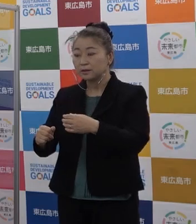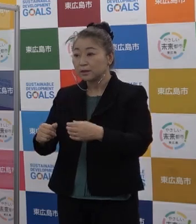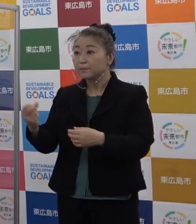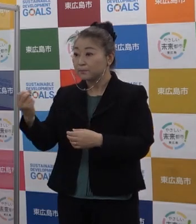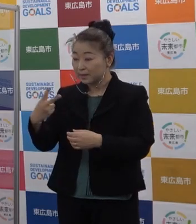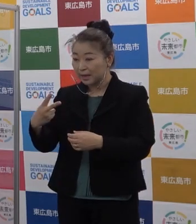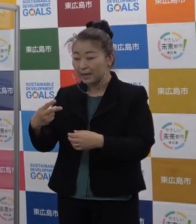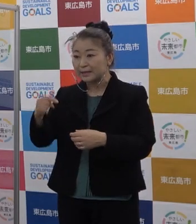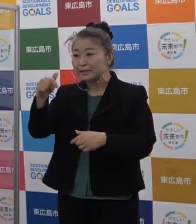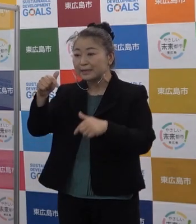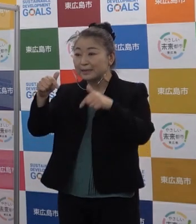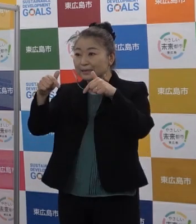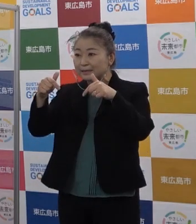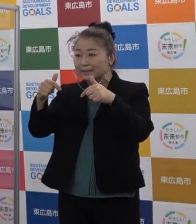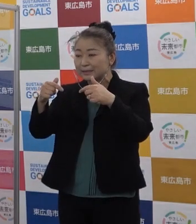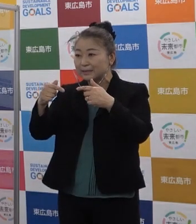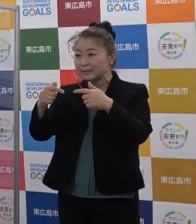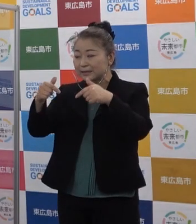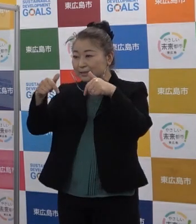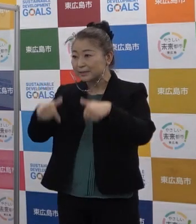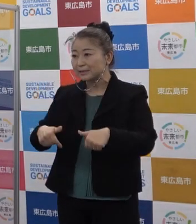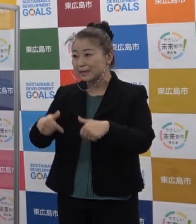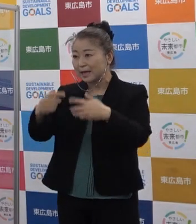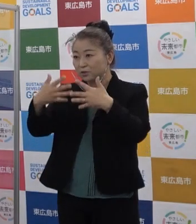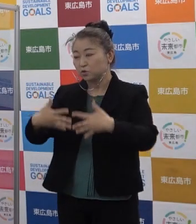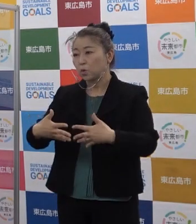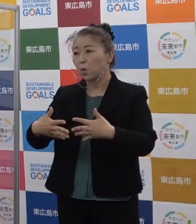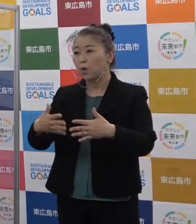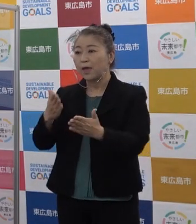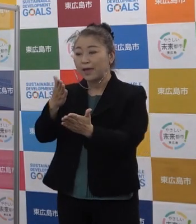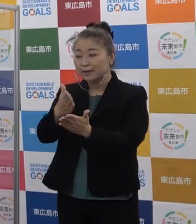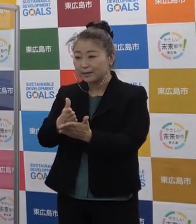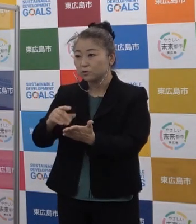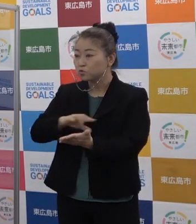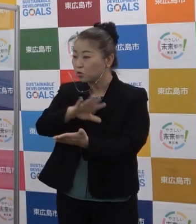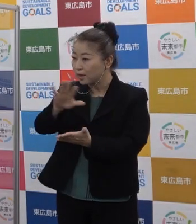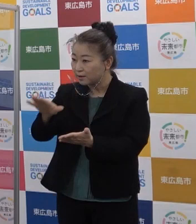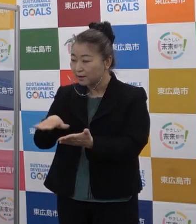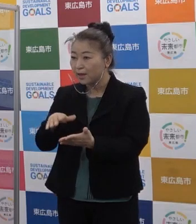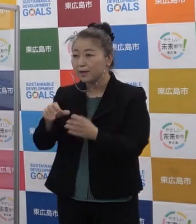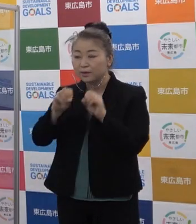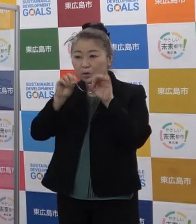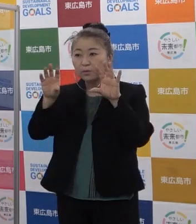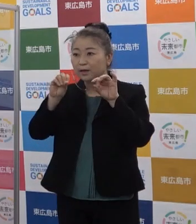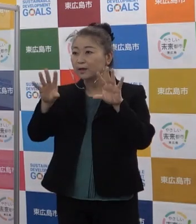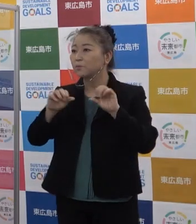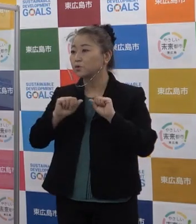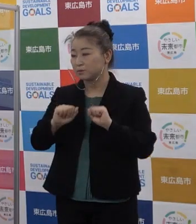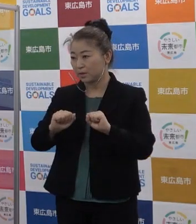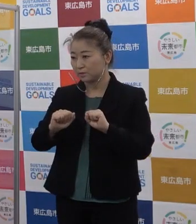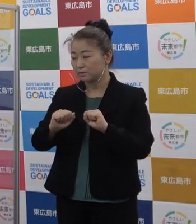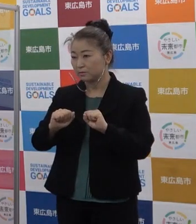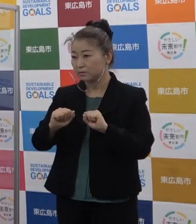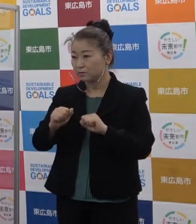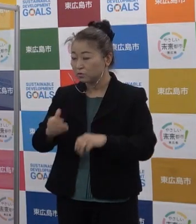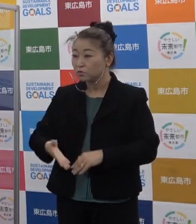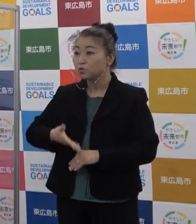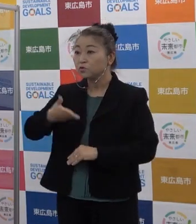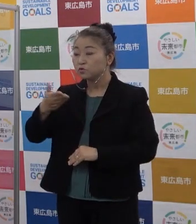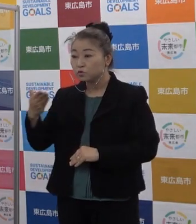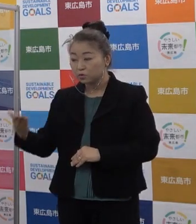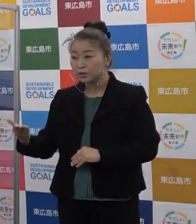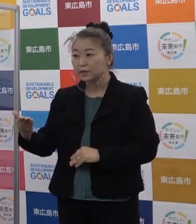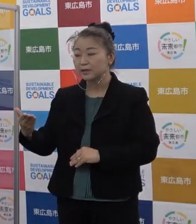辺でやるということであります。それから第2課の市会議員